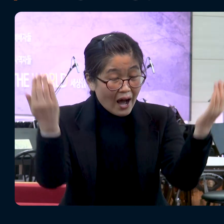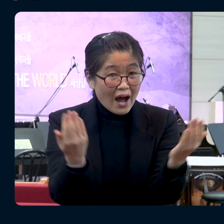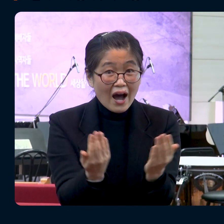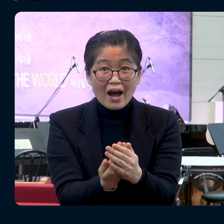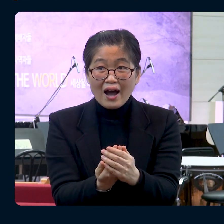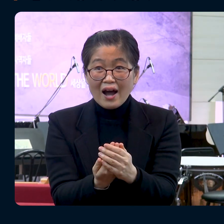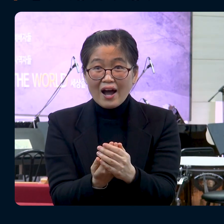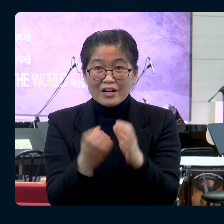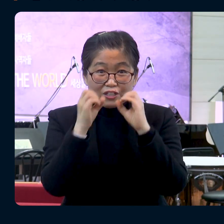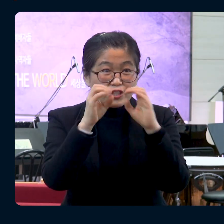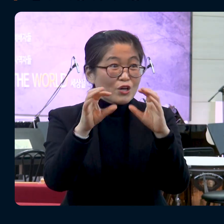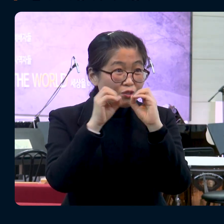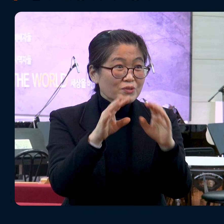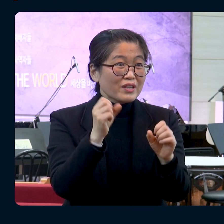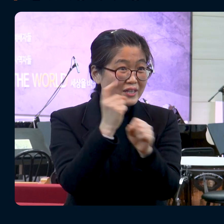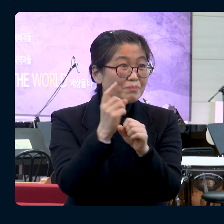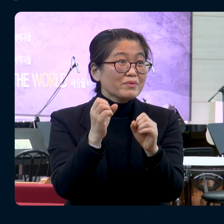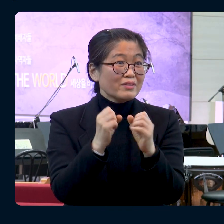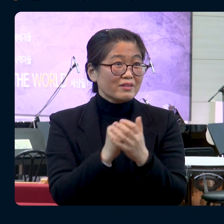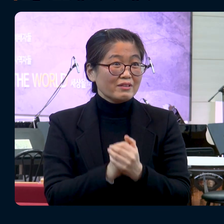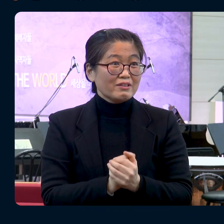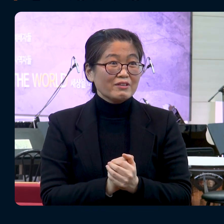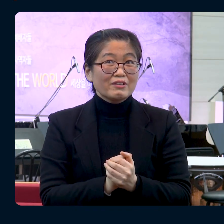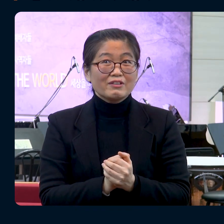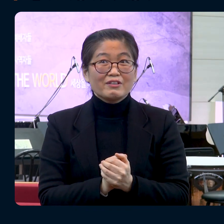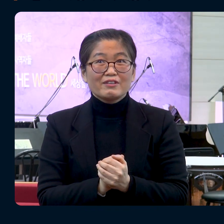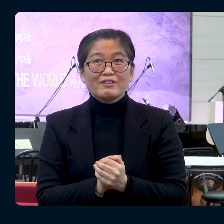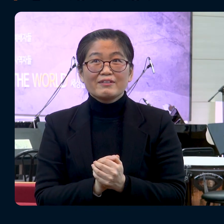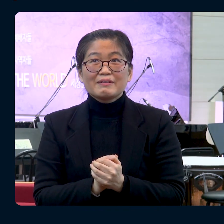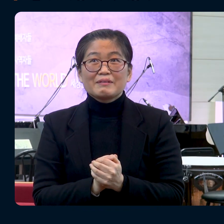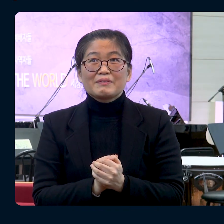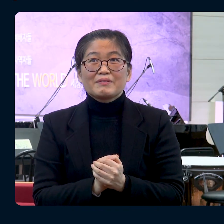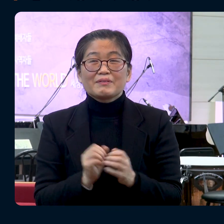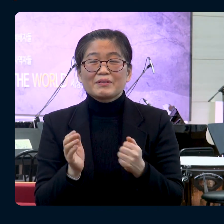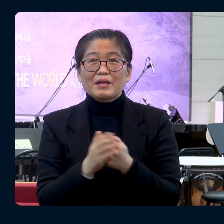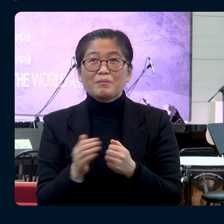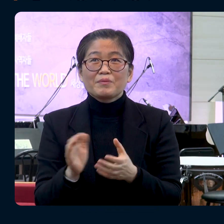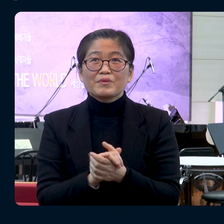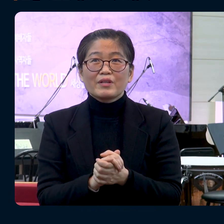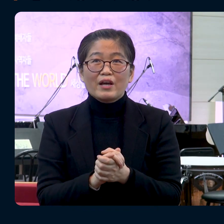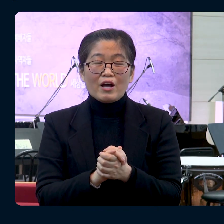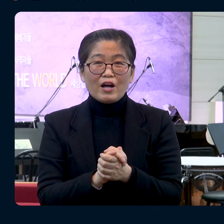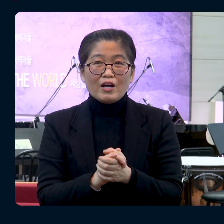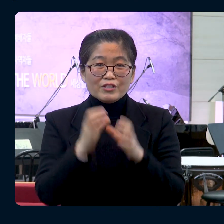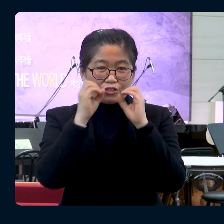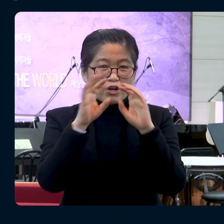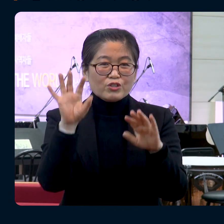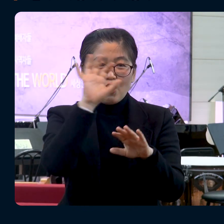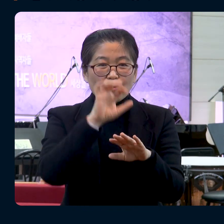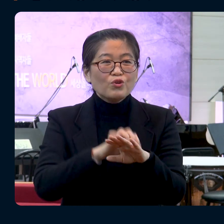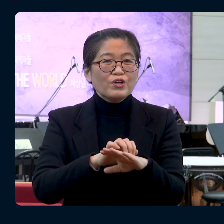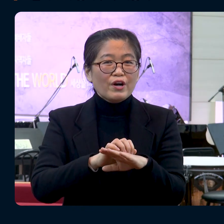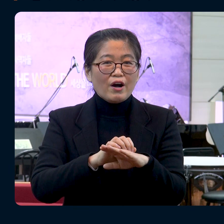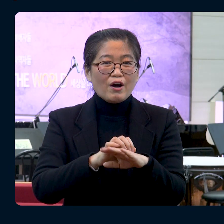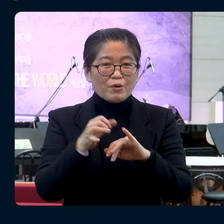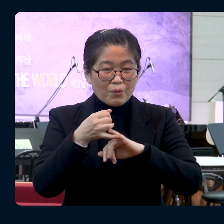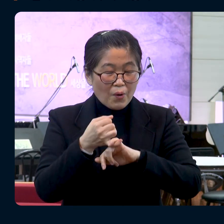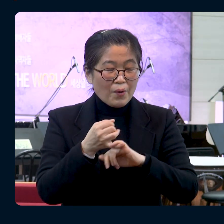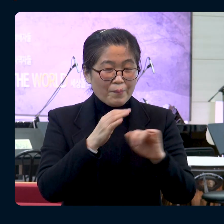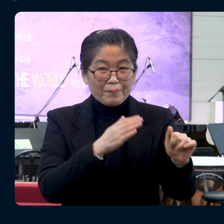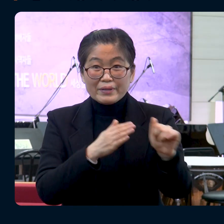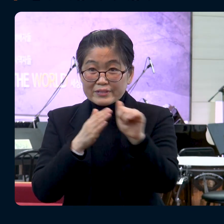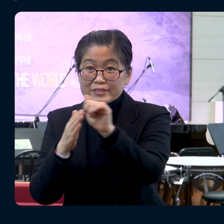다 선교사 아닙니까? 이미 복음 들은 사람은 다 선교사 아닙니까? 어떤 모양이든 간에. 그러니까 이 훈련 받아야